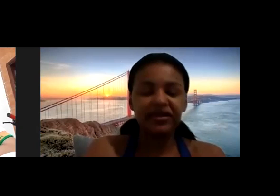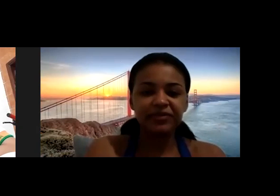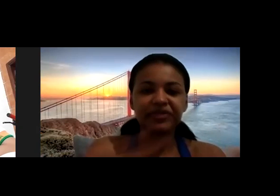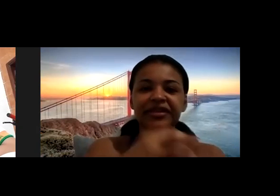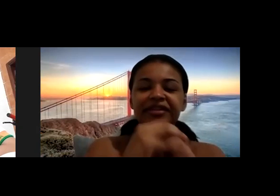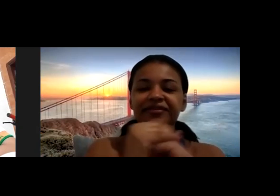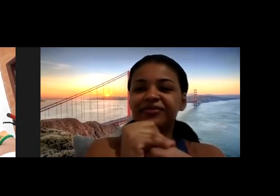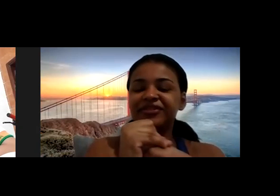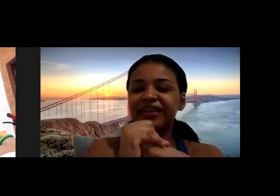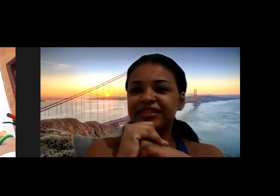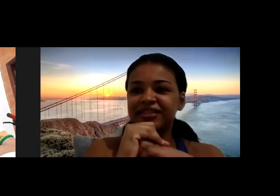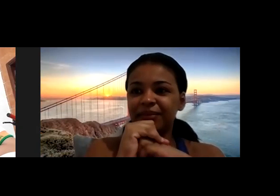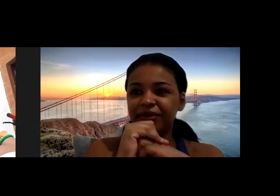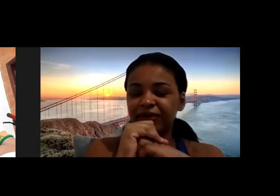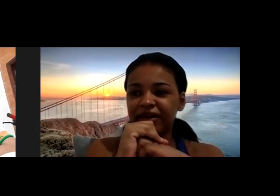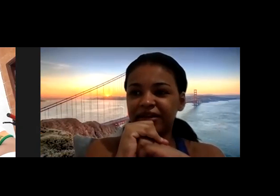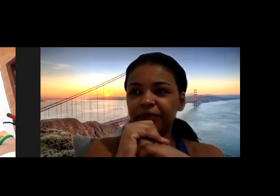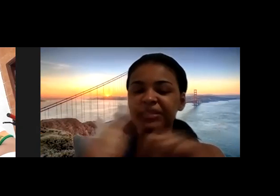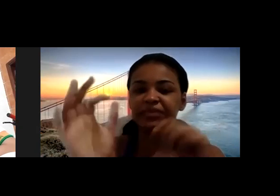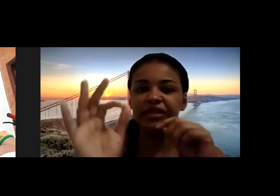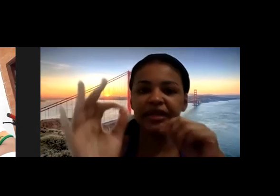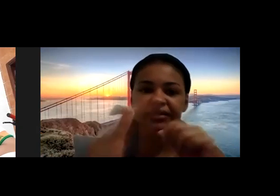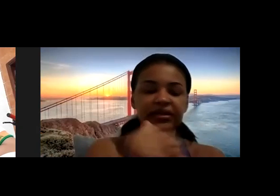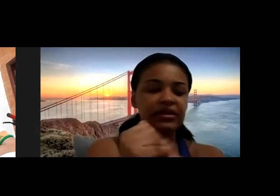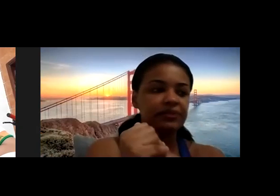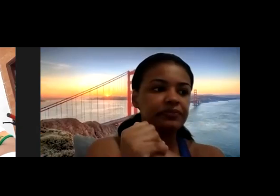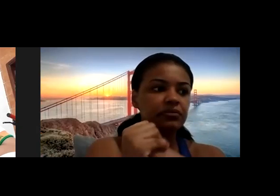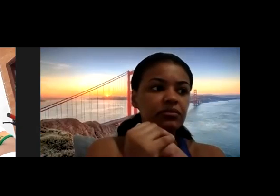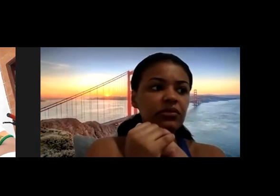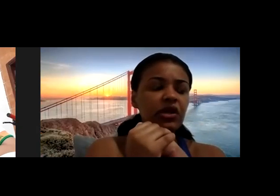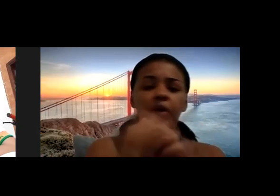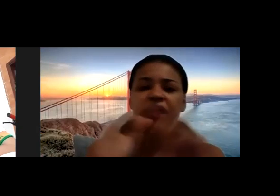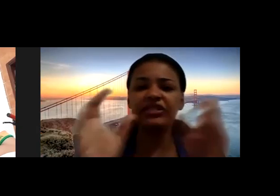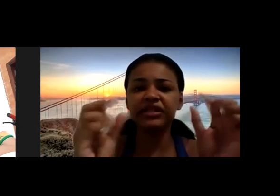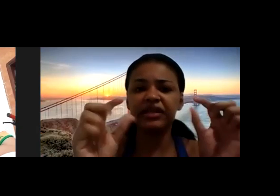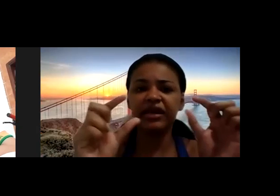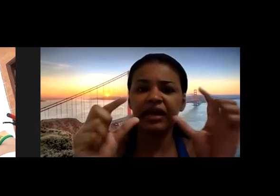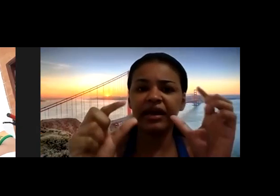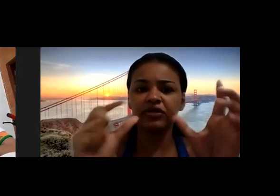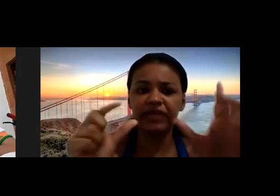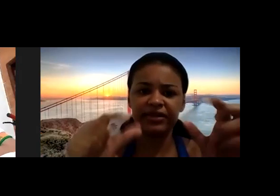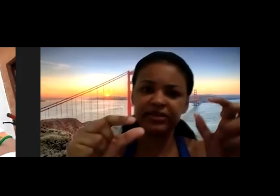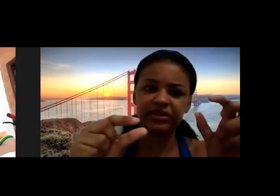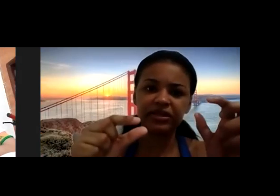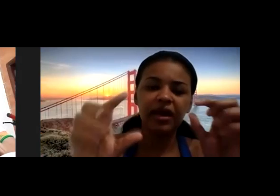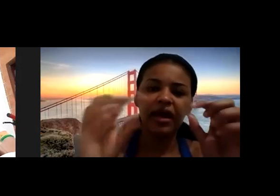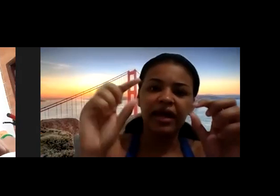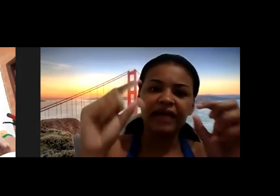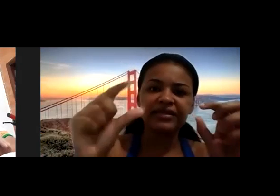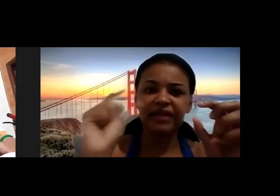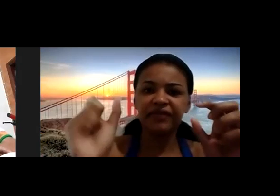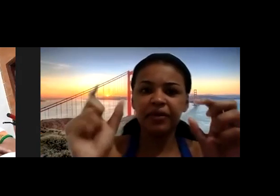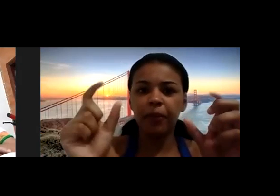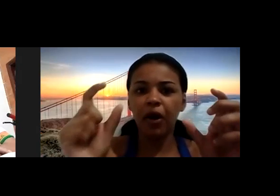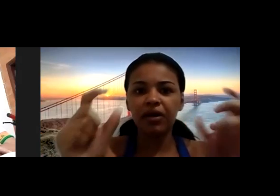também acho que as pessoas aqui não vão me tirar tinta de cabelo é tem um processo muito interessante com a tinta que ela é tonalizante